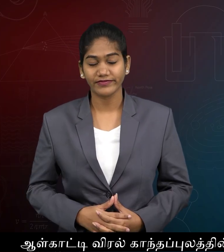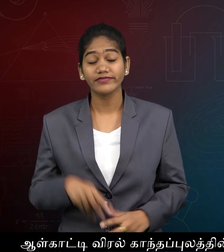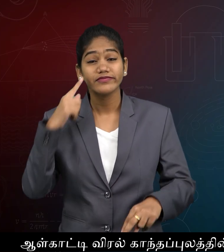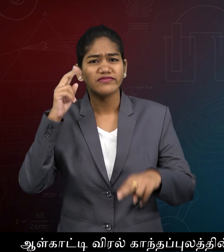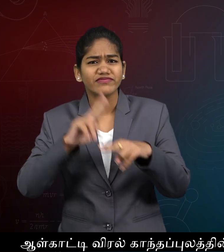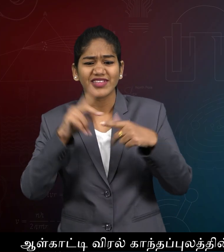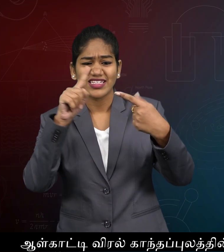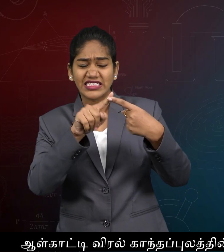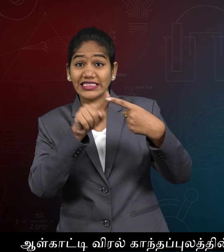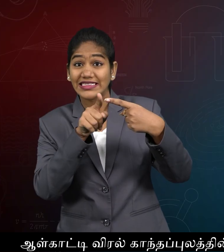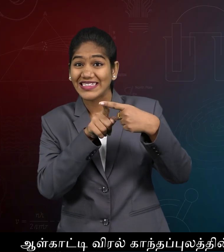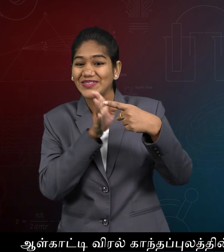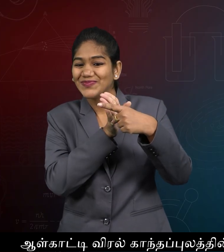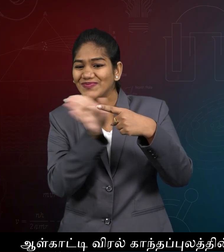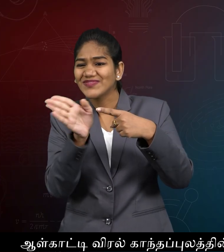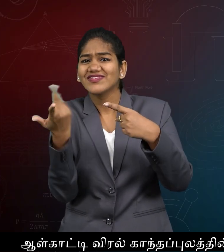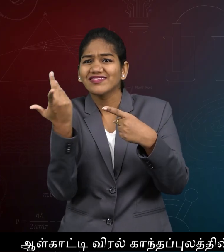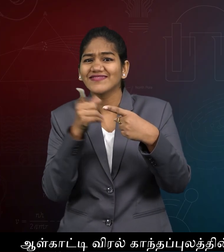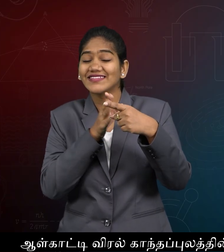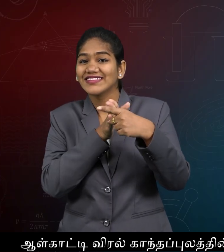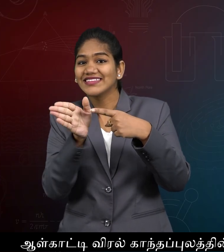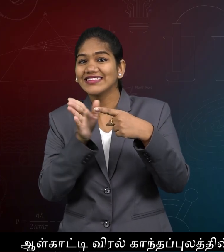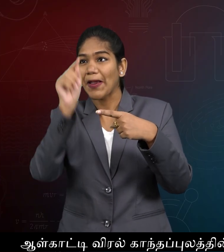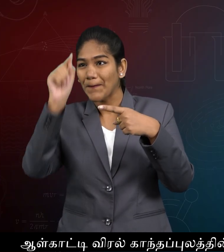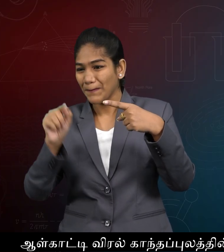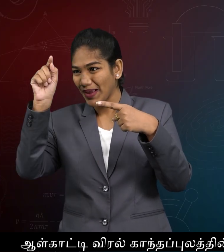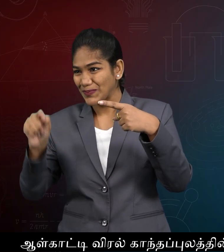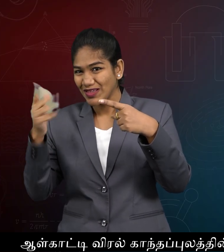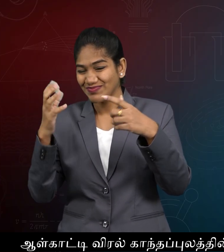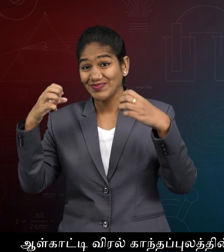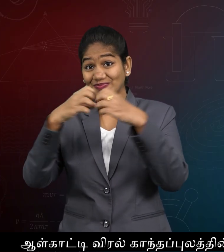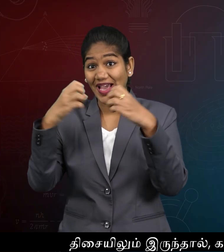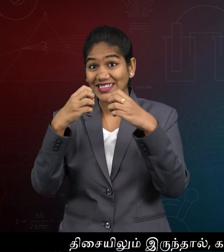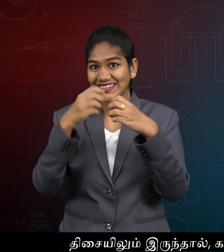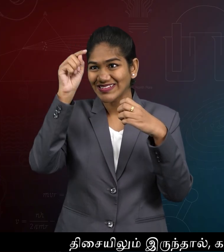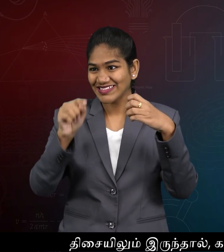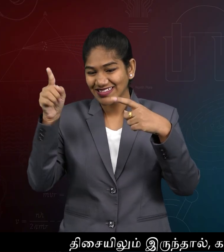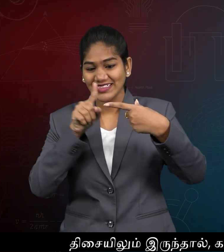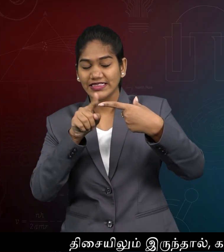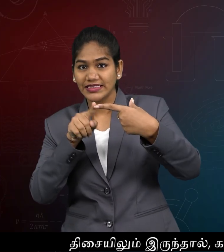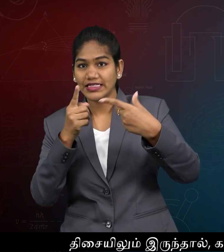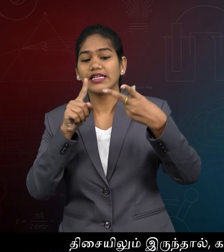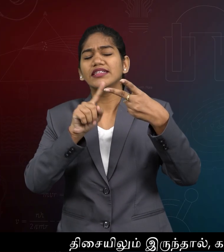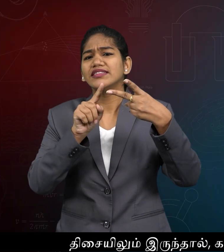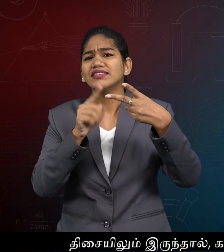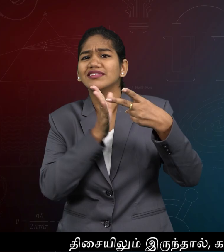ஆள்காட்டி விரல் காந்தப்புலத்தின் திசையிலும் நடுவிரல் மின்னோட்டத்தின் திசையிலும் இருந்தால்